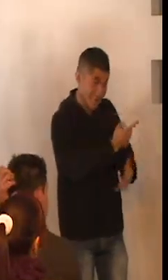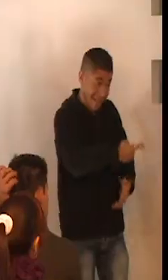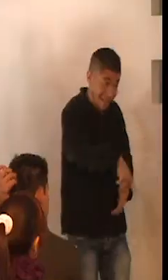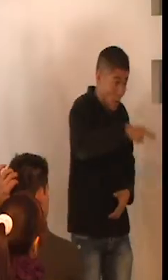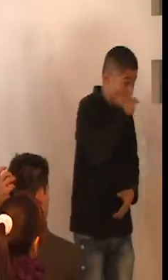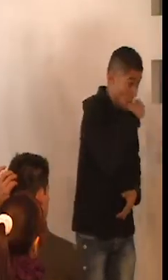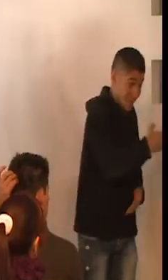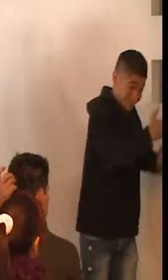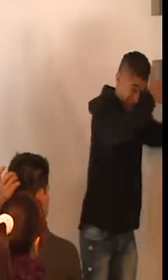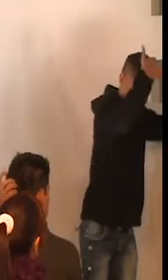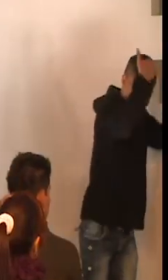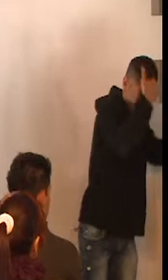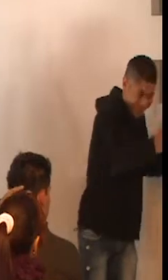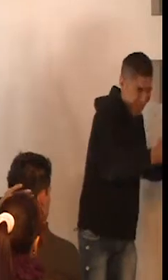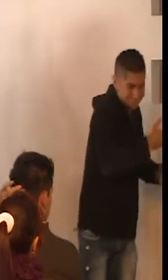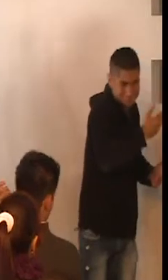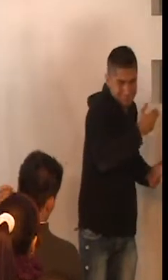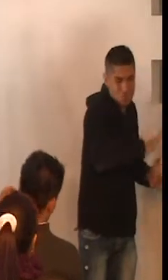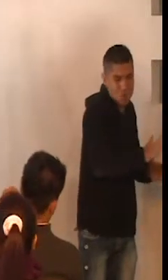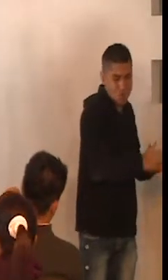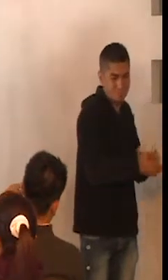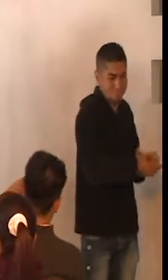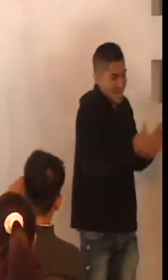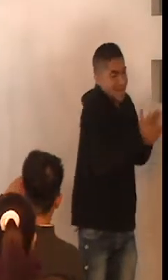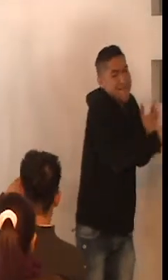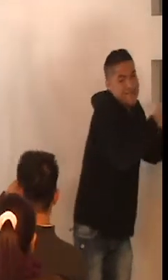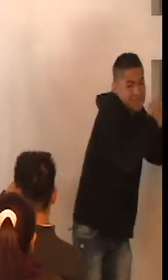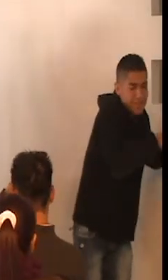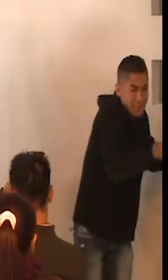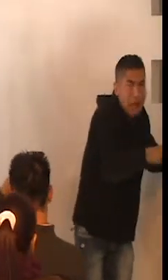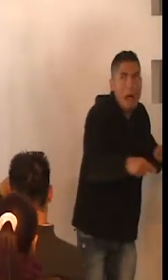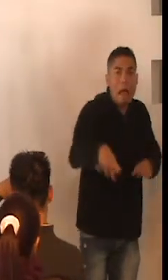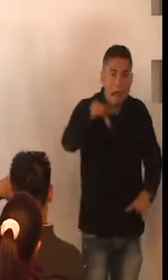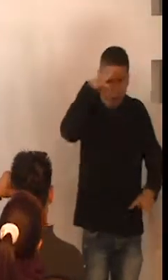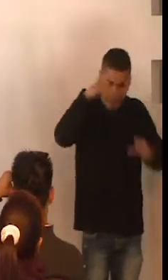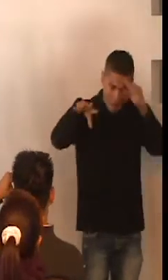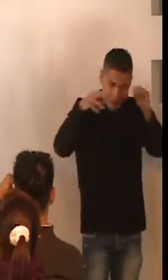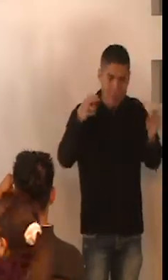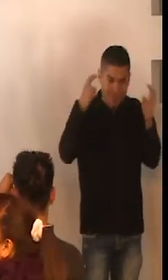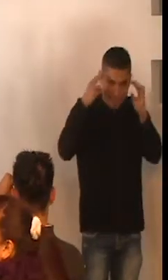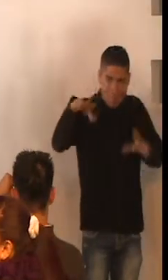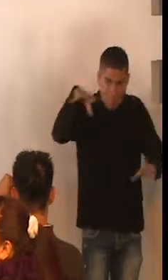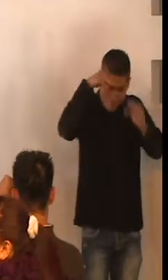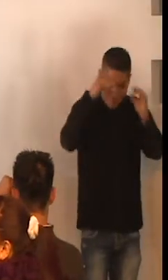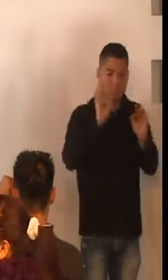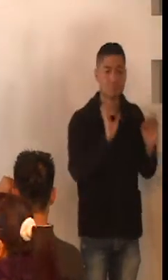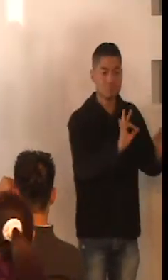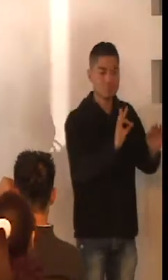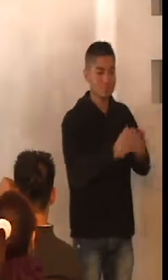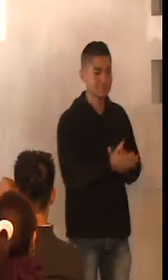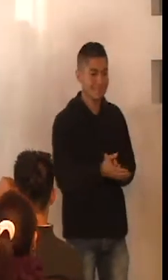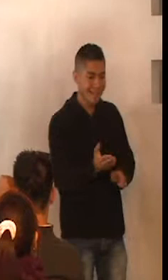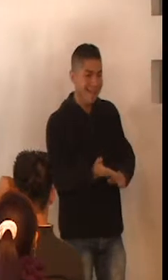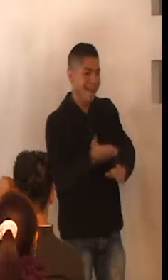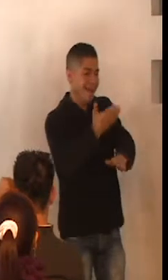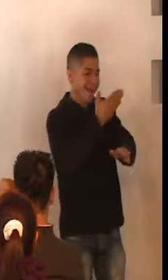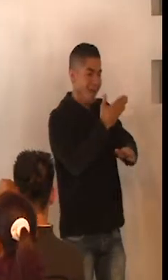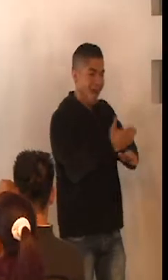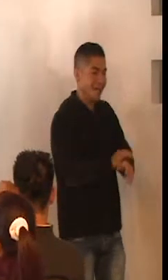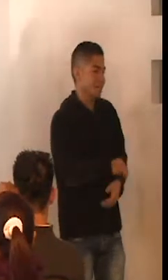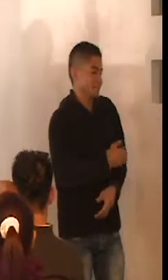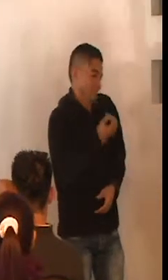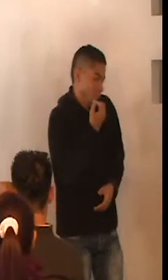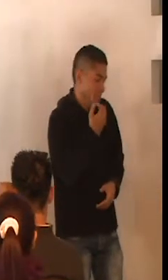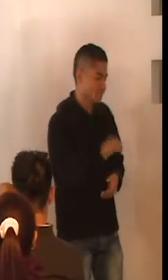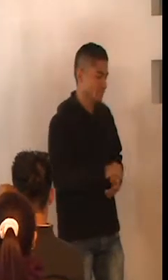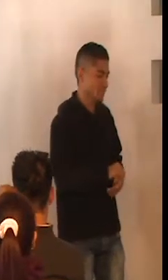educativas especiales, con habilidades diferentes para aprender, pudieran acceder a ese conocimiento. Es decir, ya lo que era la práctica de la guía para